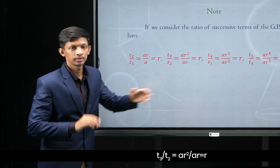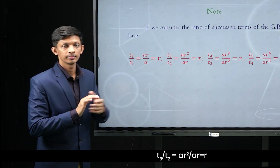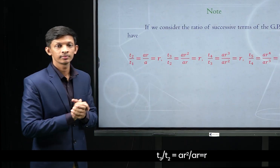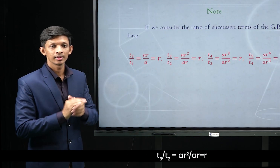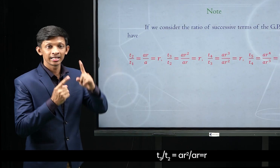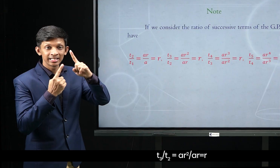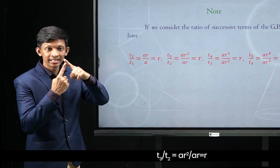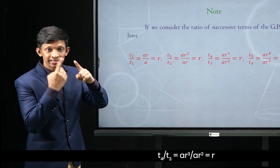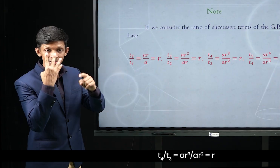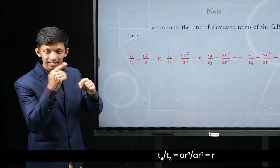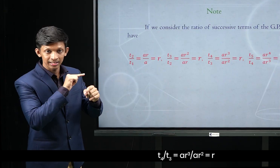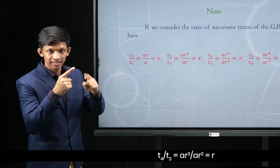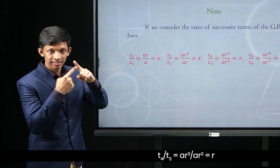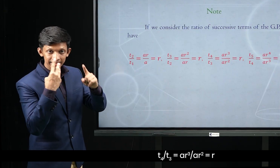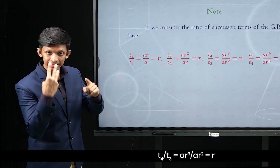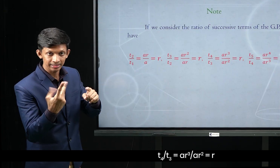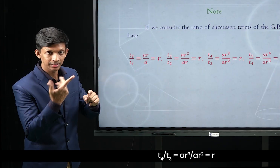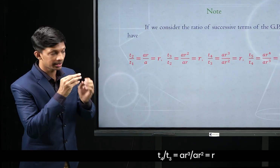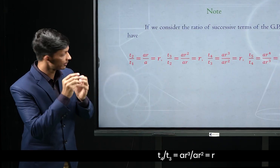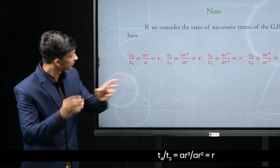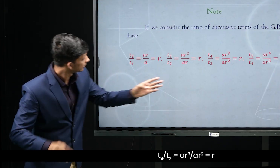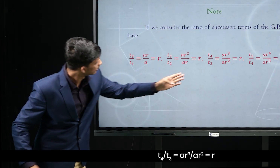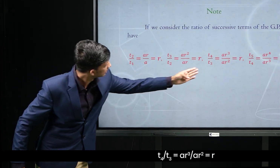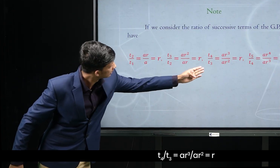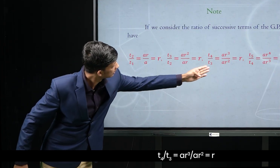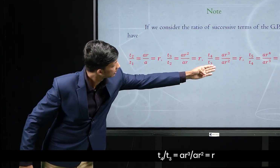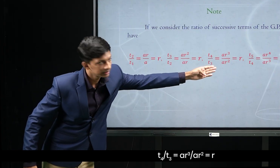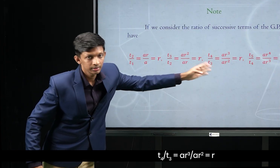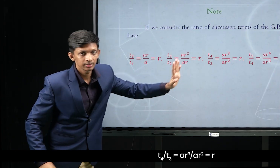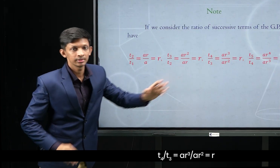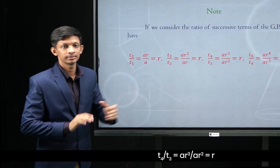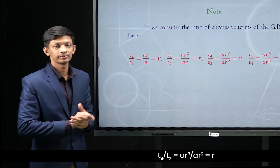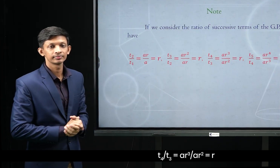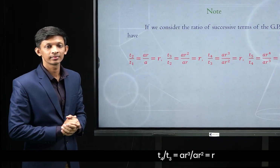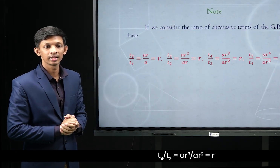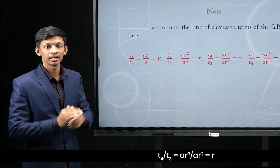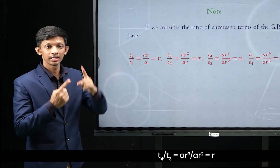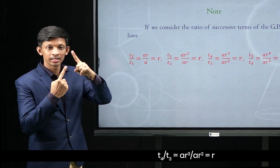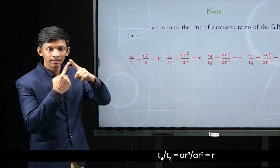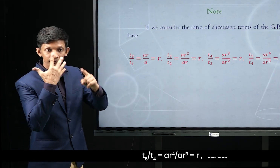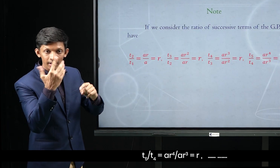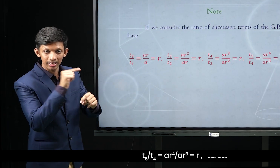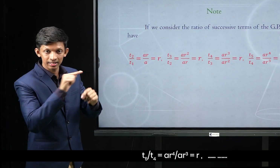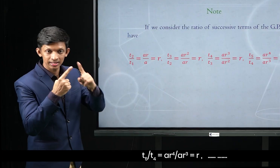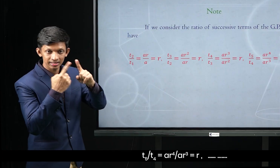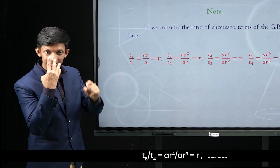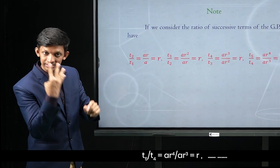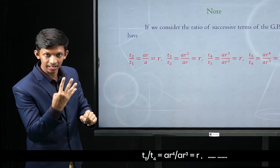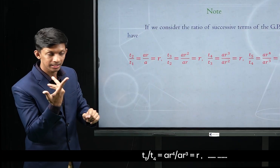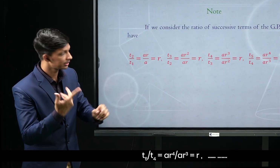ஏஆர் T4 T3 சமன் 3 2 சமன் R T5